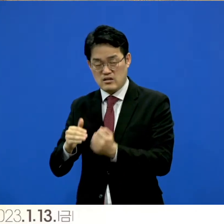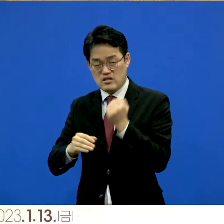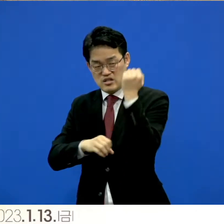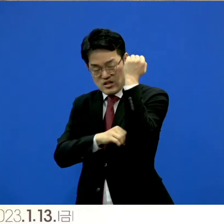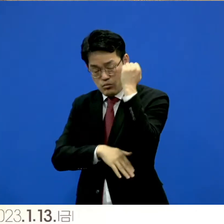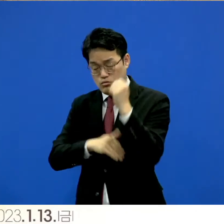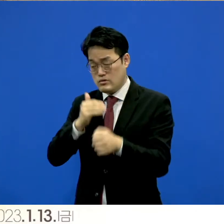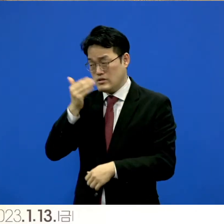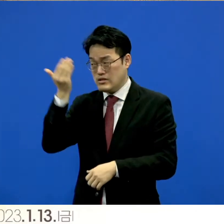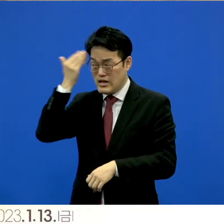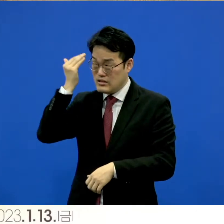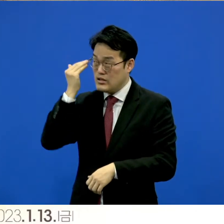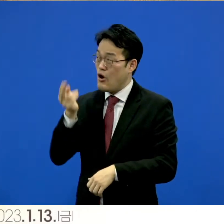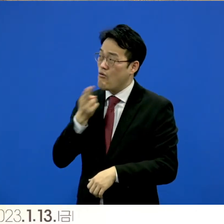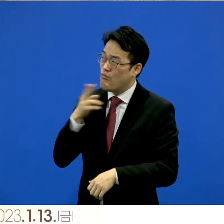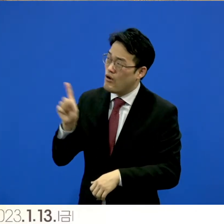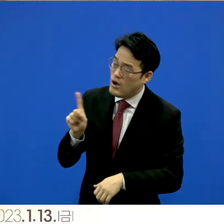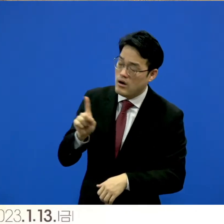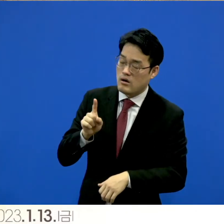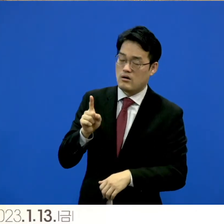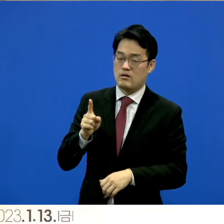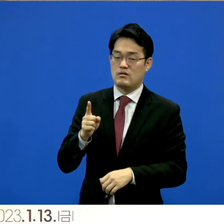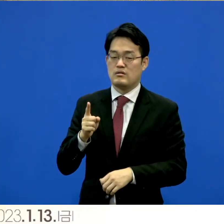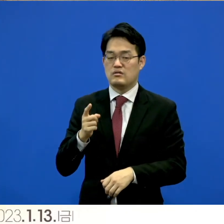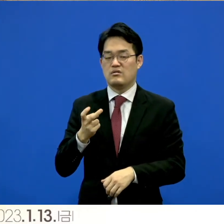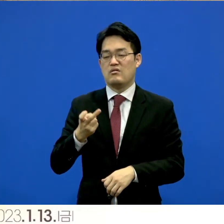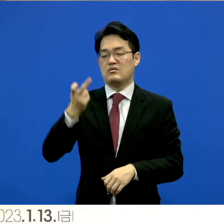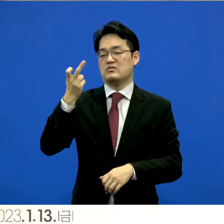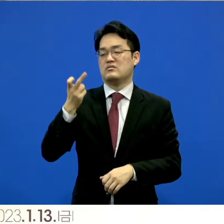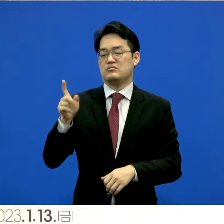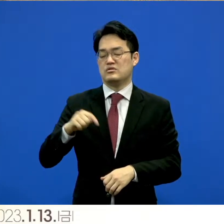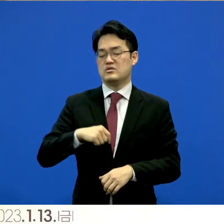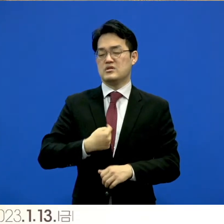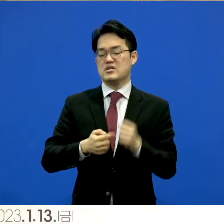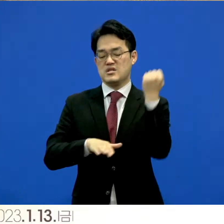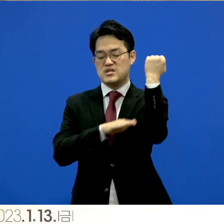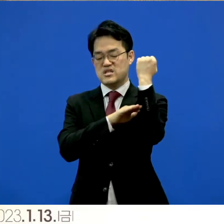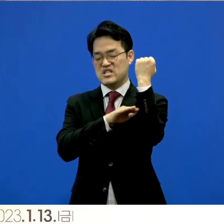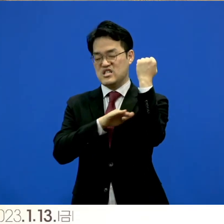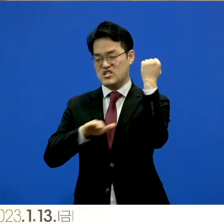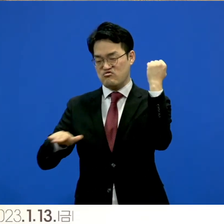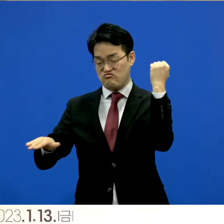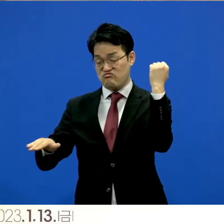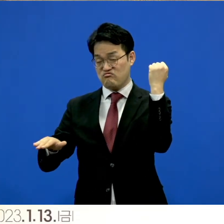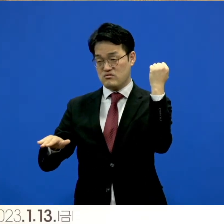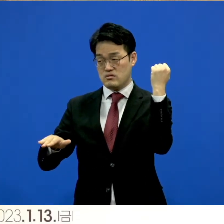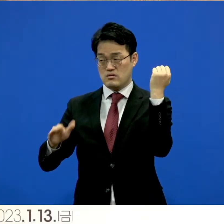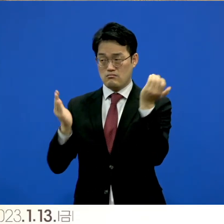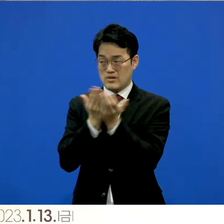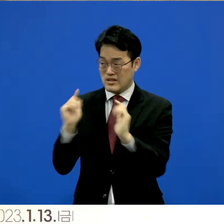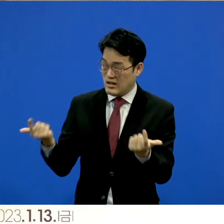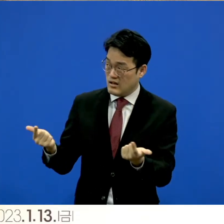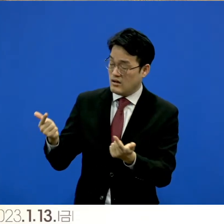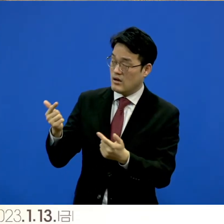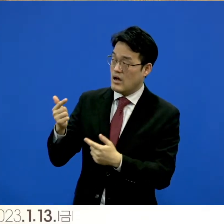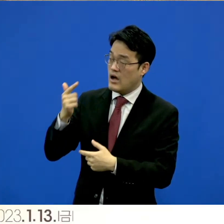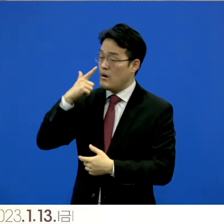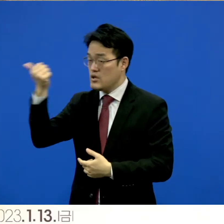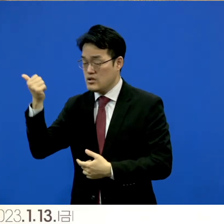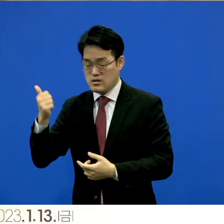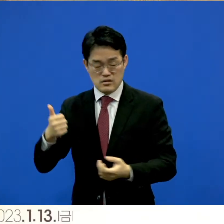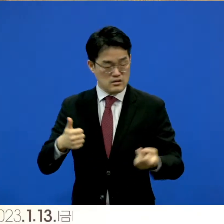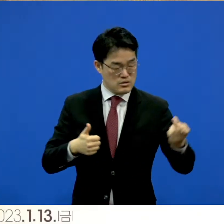그래서 이 첫째 아들은 자신의 기준에 벗어난 그